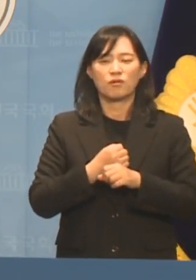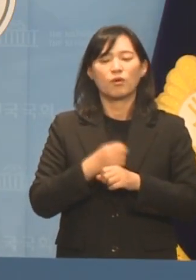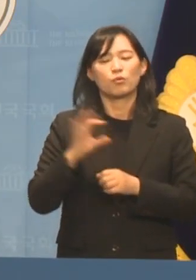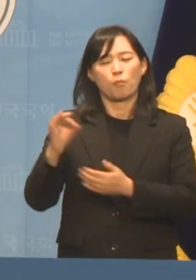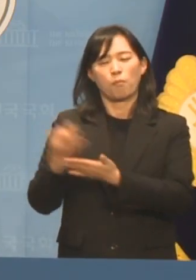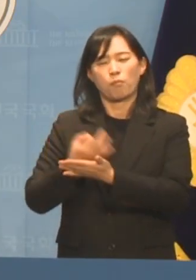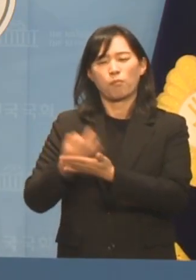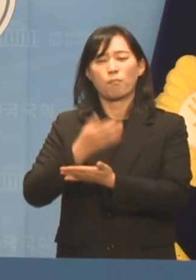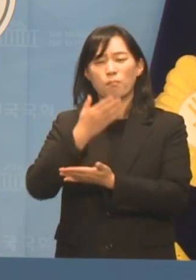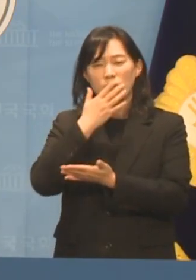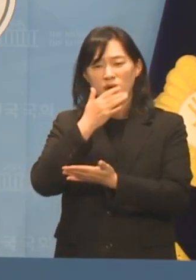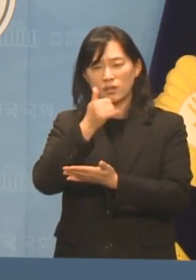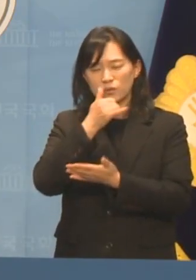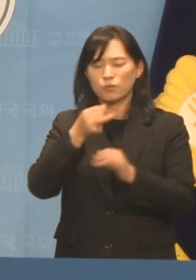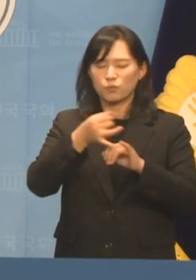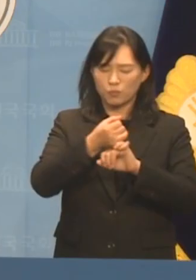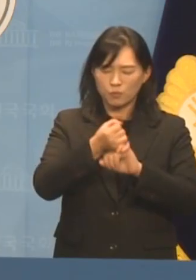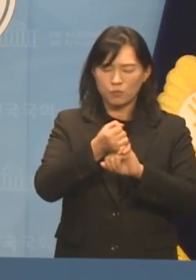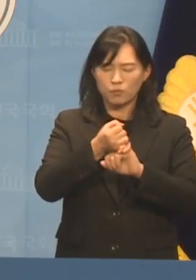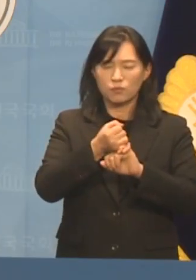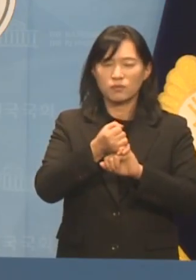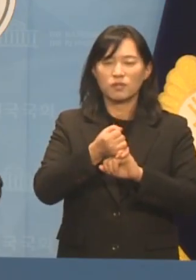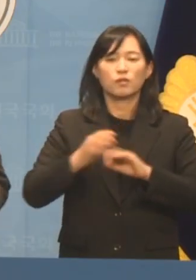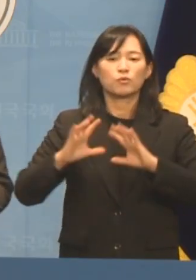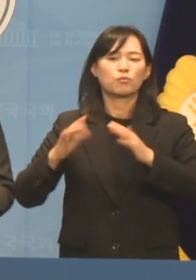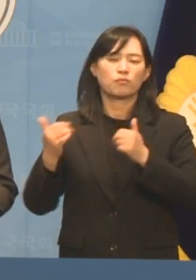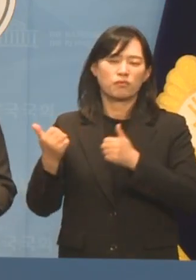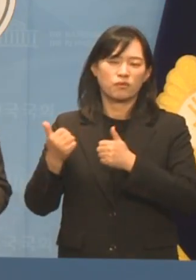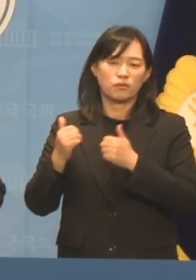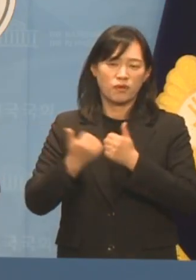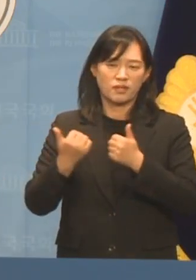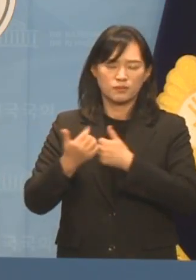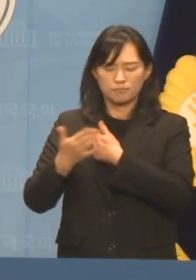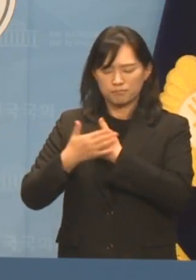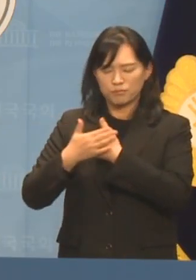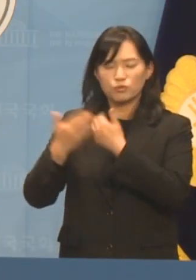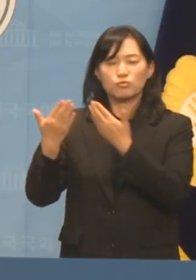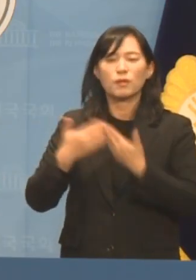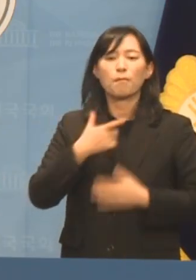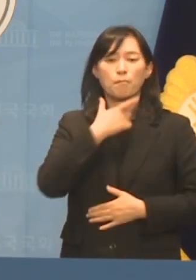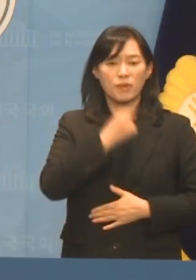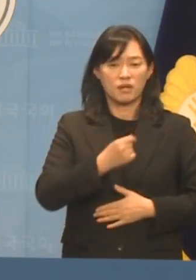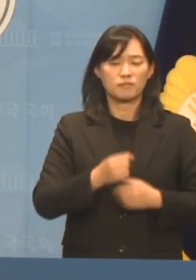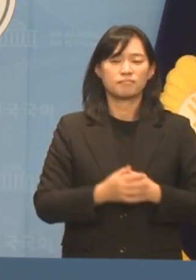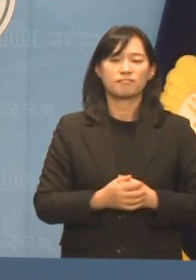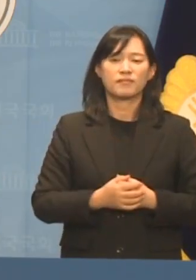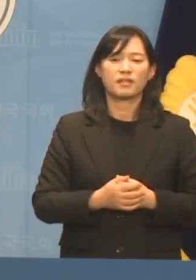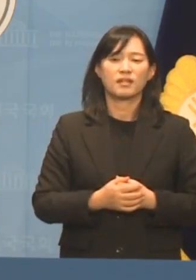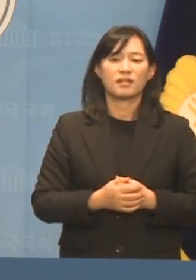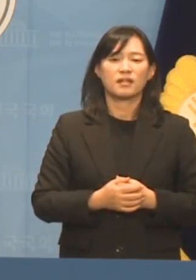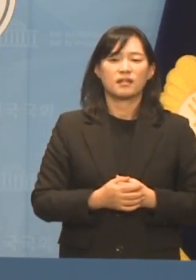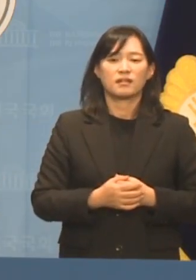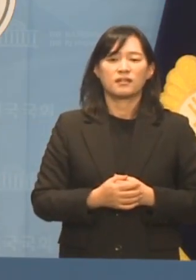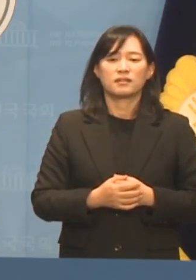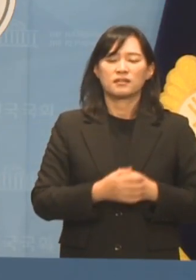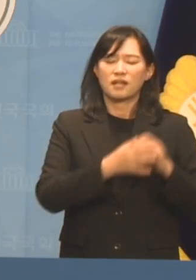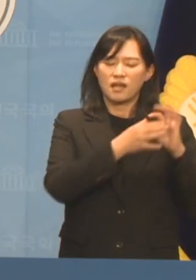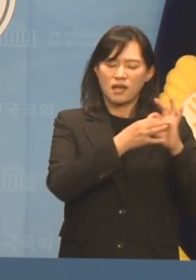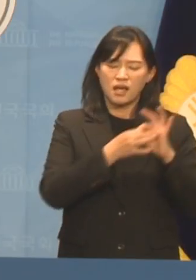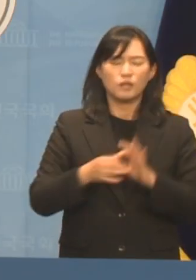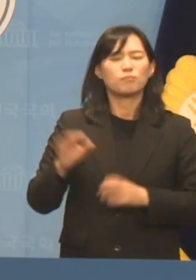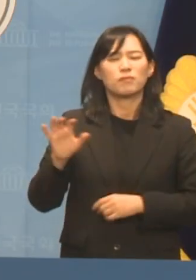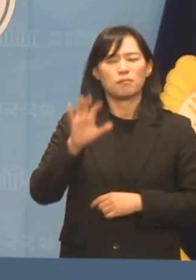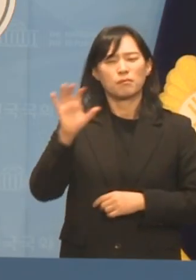수 있도록 꼭 그렇게 국회에서 도와주시길 바라고요. 그 마지막으로 TMF 사태 때부터 지속적으로